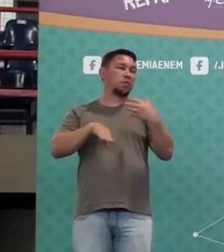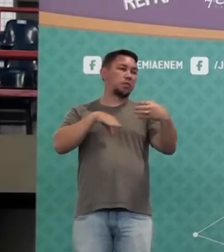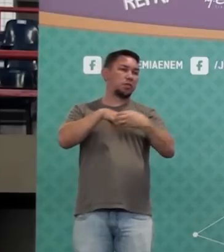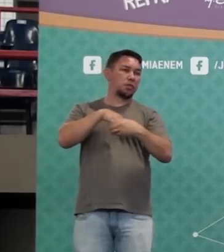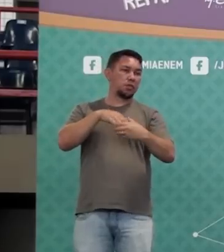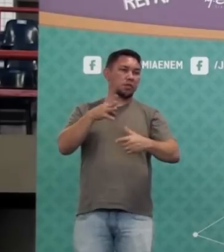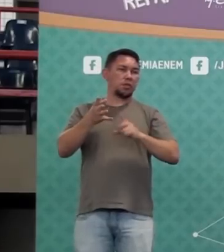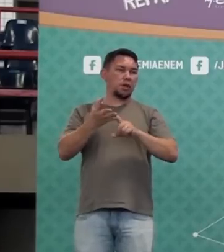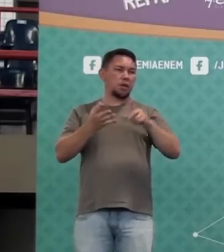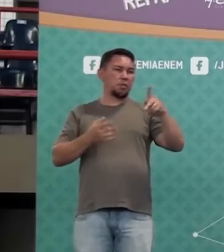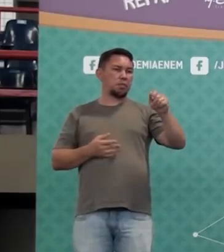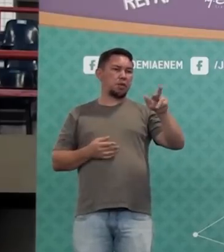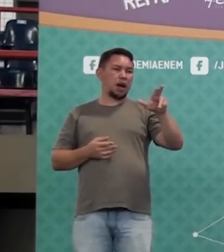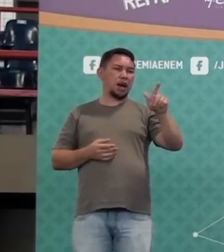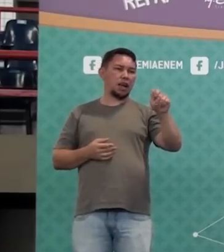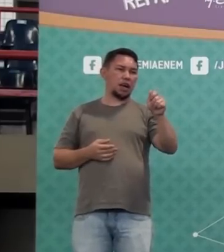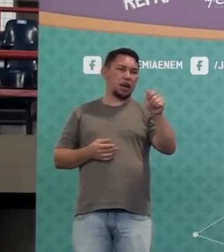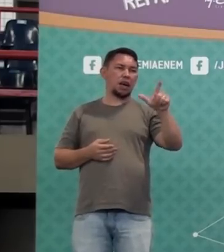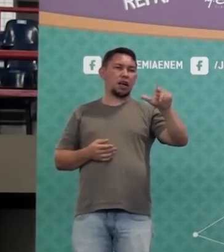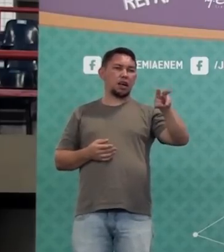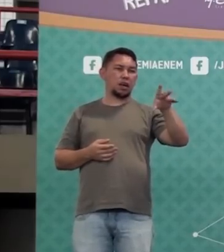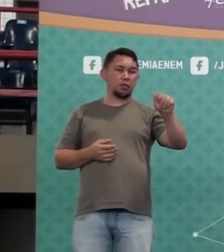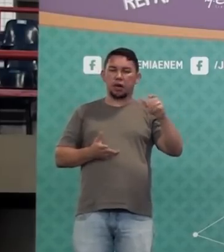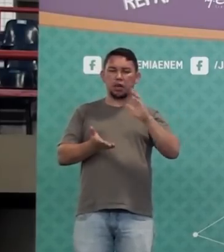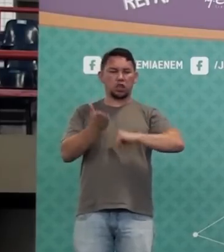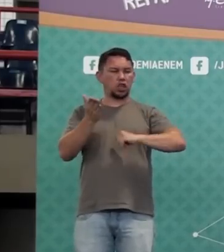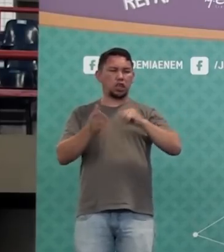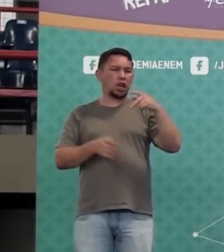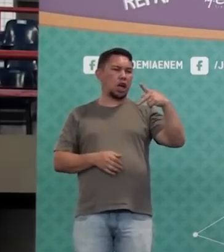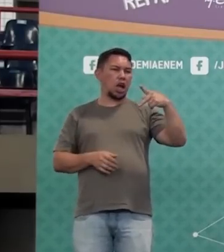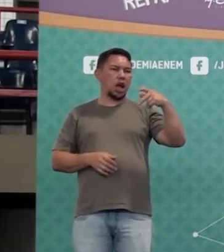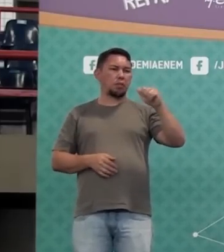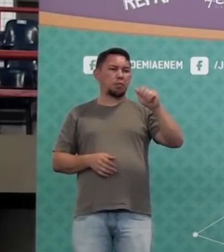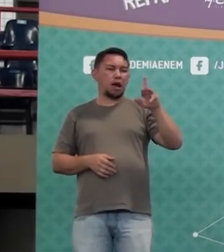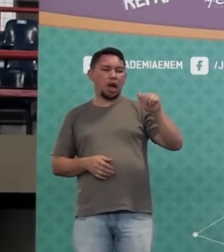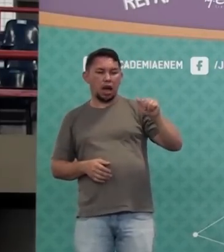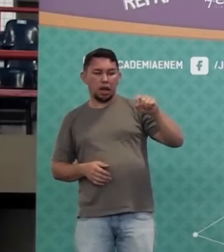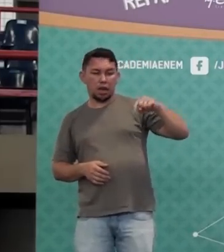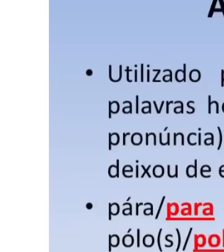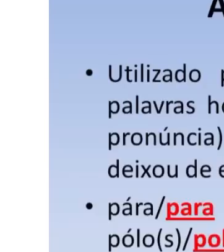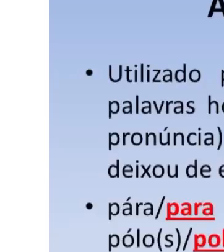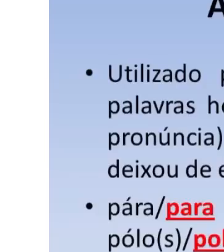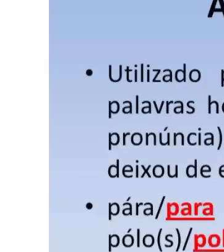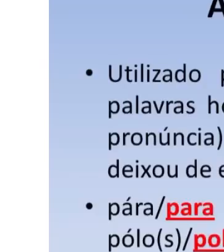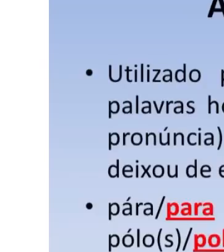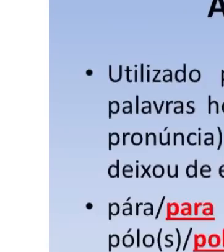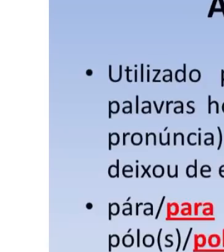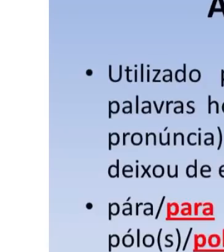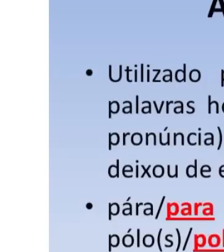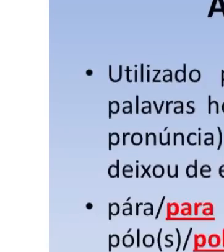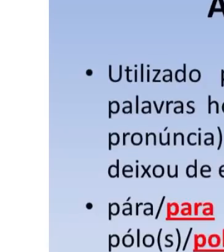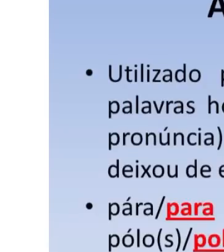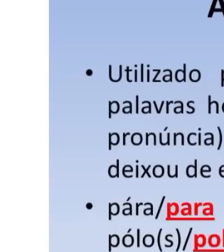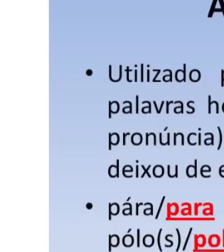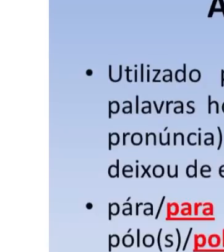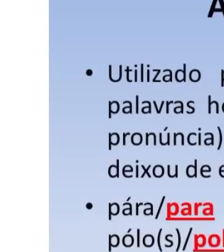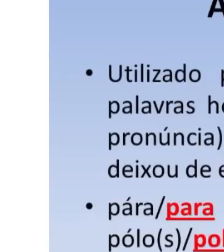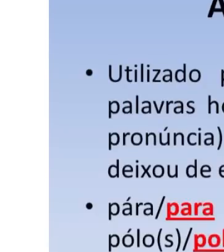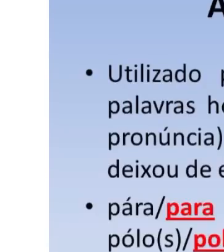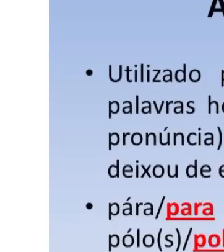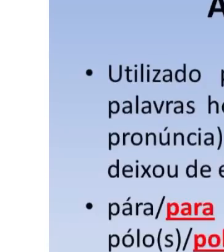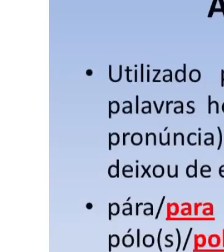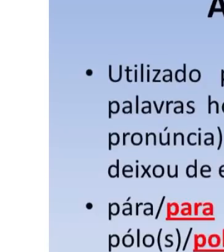para lama. E tinha acento. Hoje não tem mais. A palavra pela, se